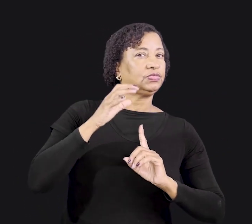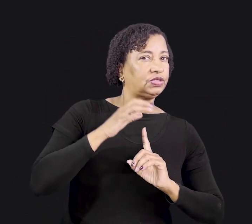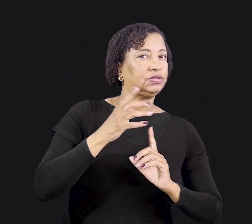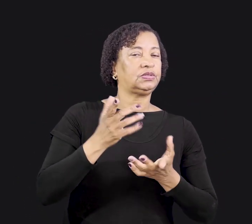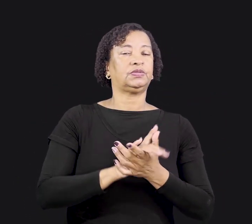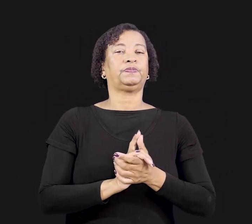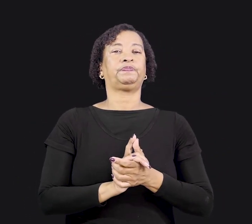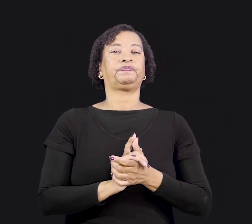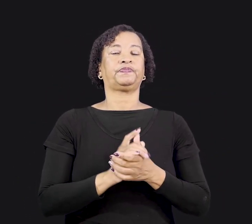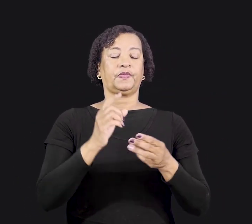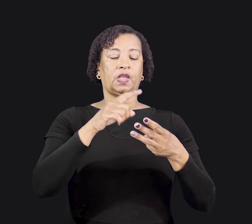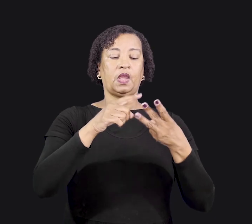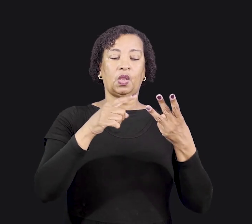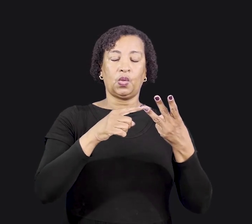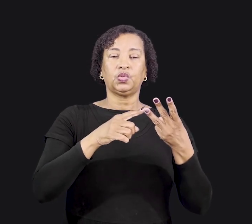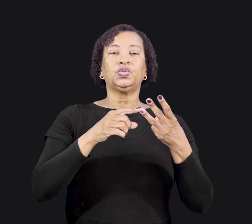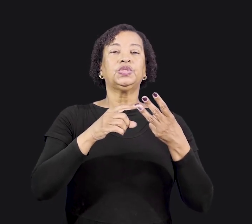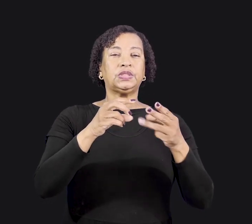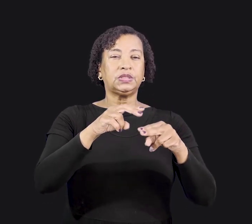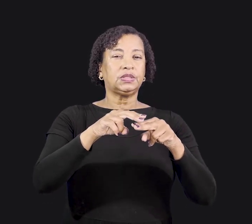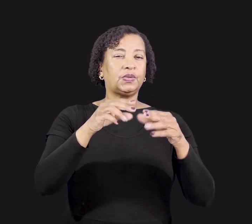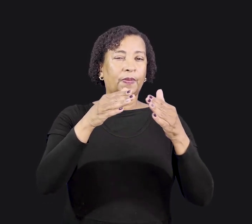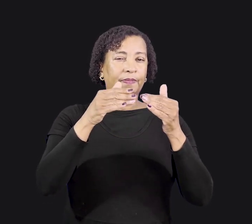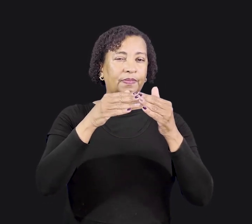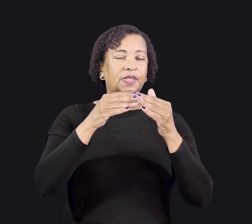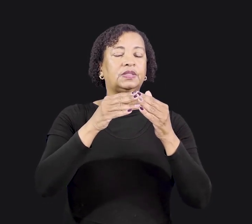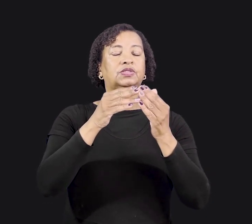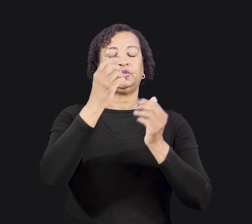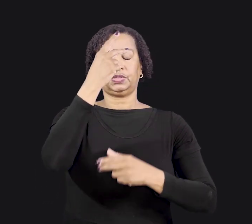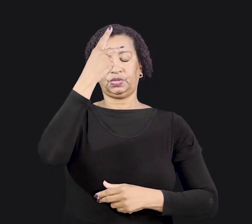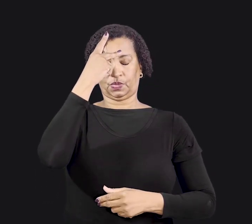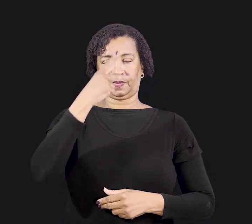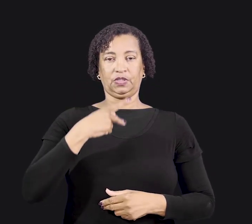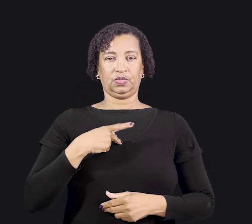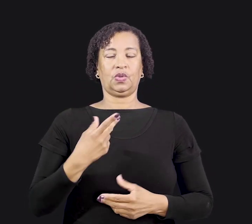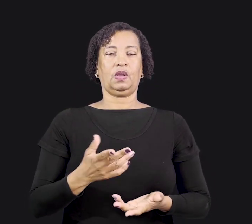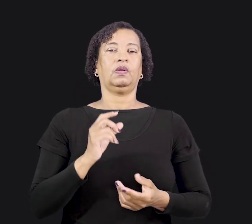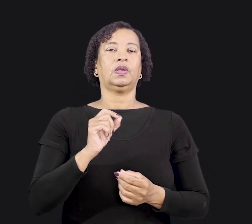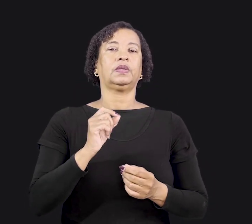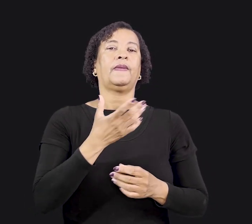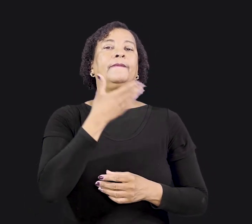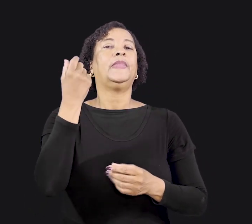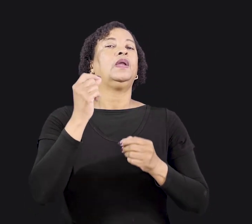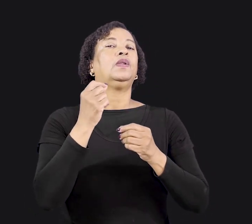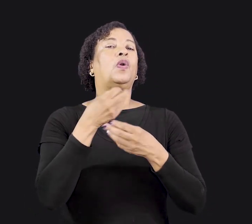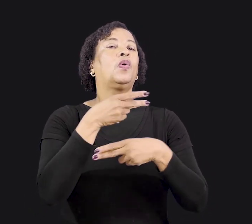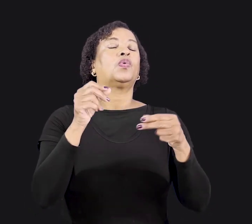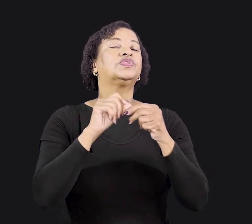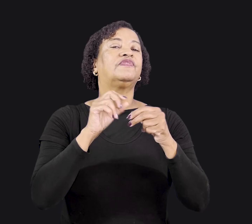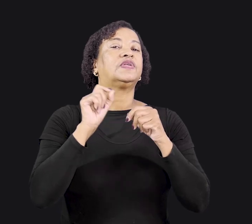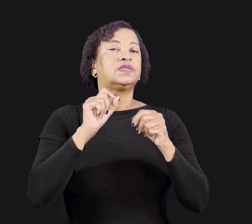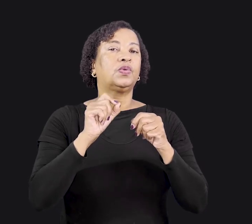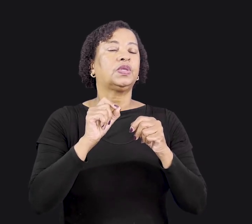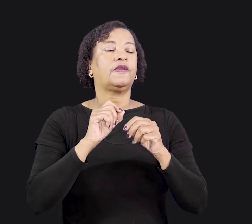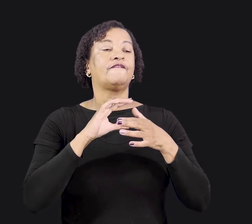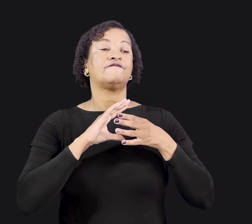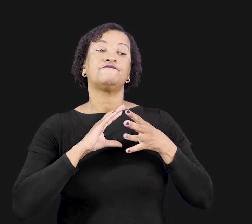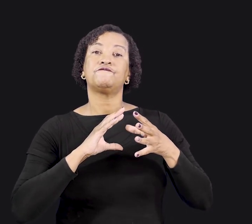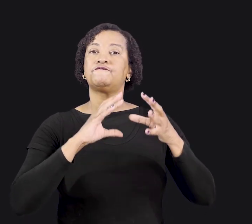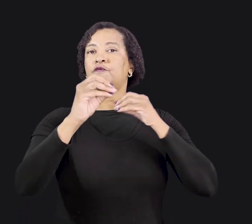terceiro pedido pessoal. Não nos deixe cair em tentação. A melhor coisa a fazer é fugir. E o conselho da Bíblia é exatamente